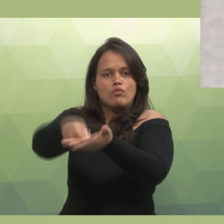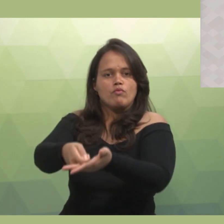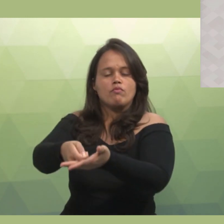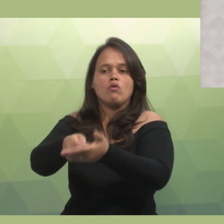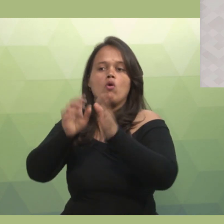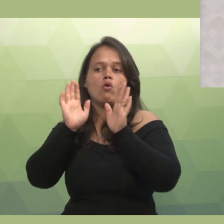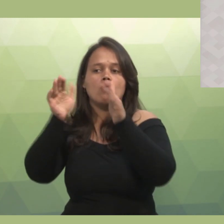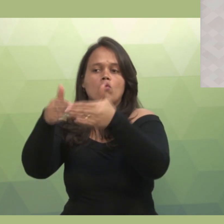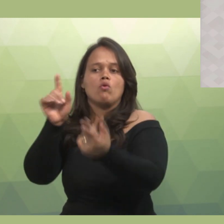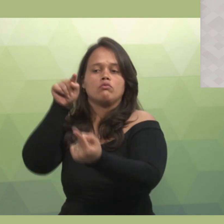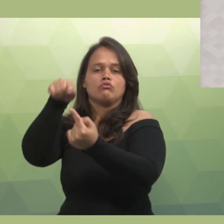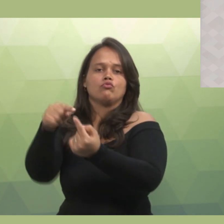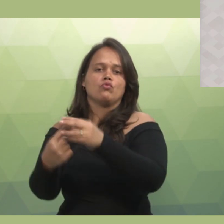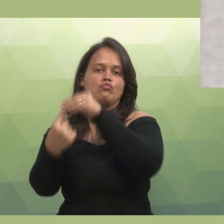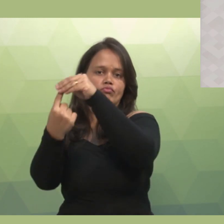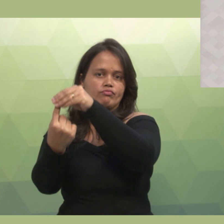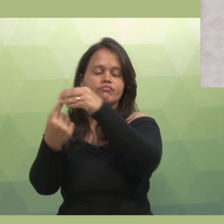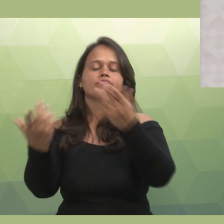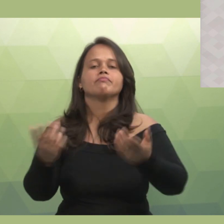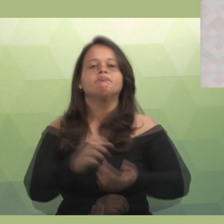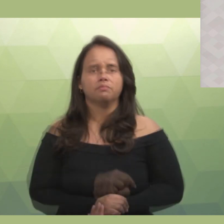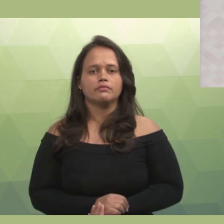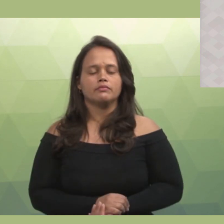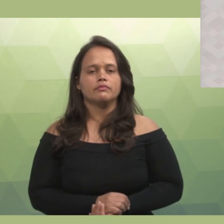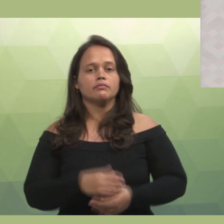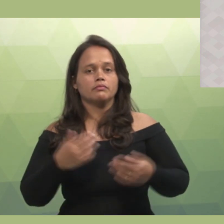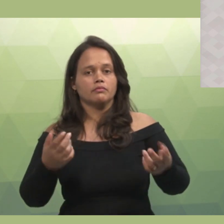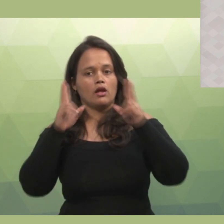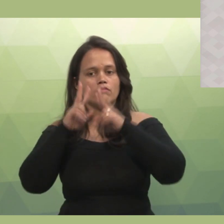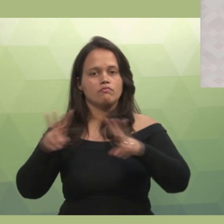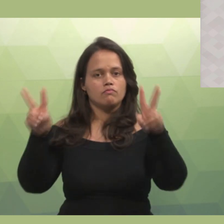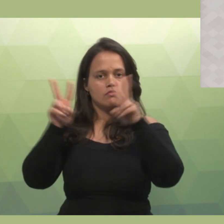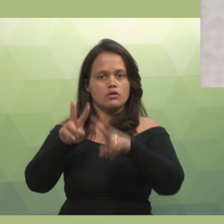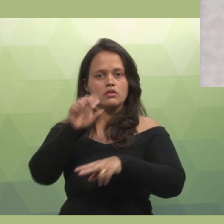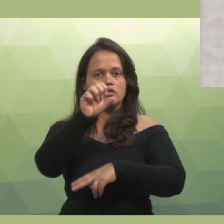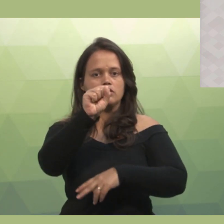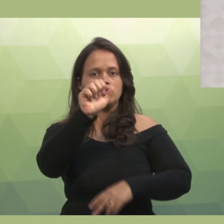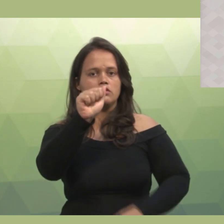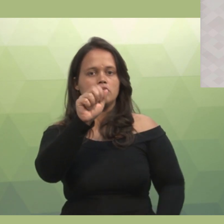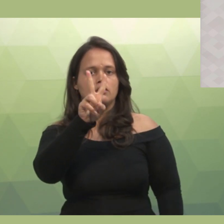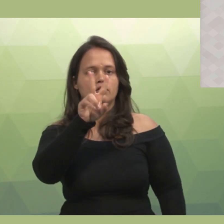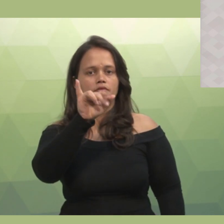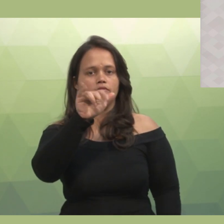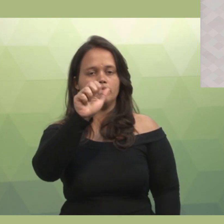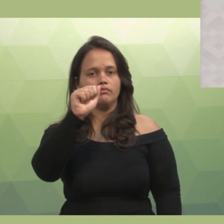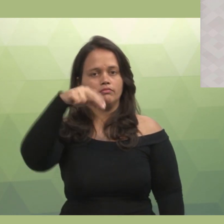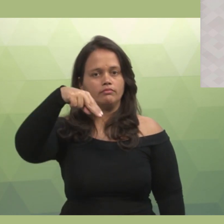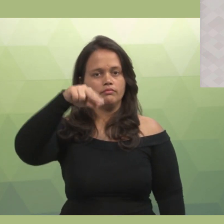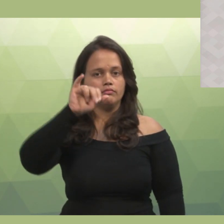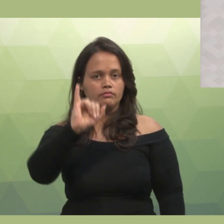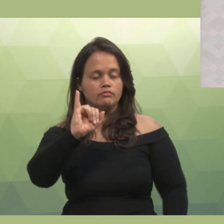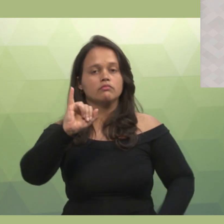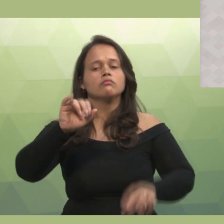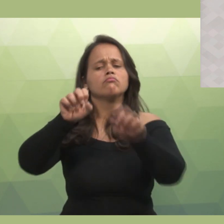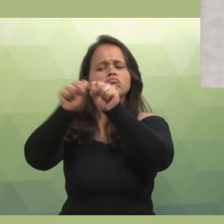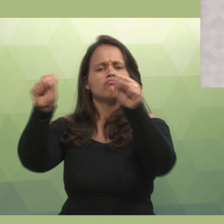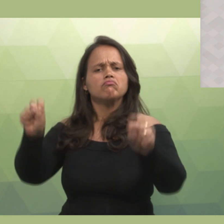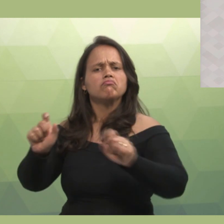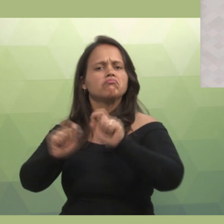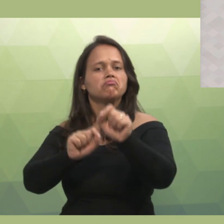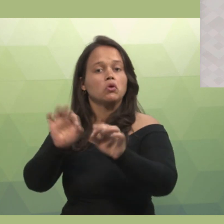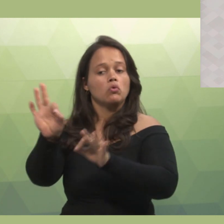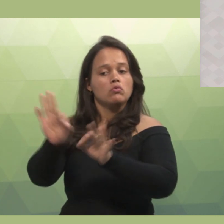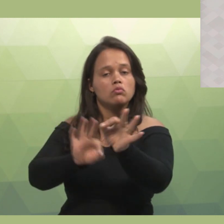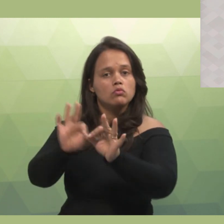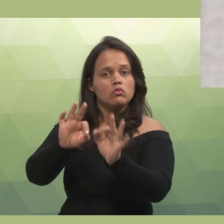finalidade. Na visão de Saviani, sistema implica organização sob normas próprias, o